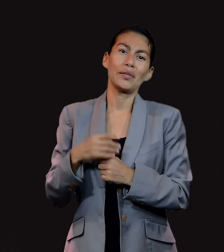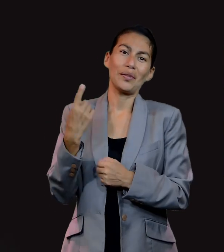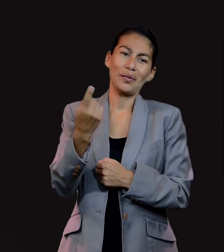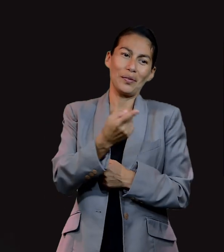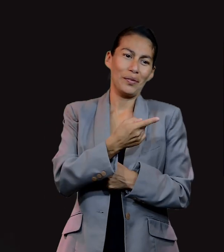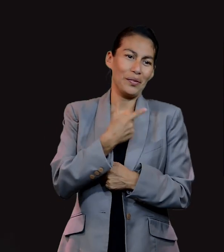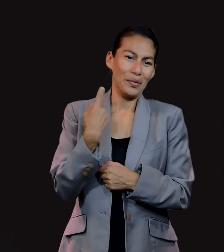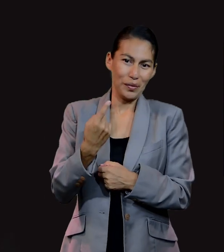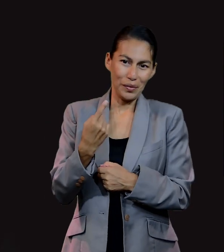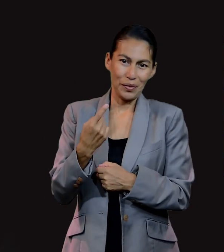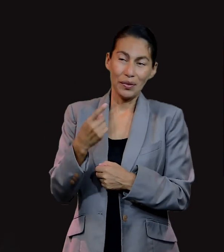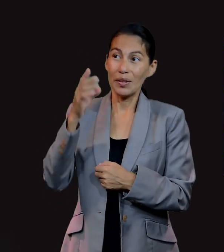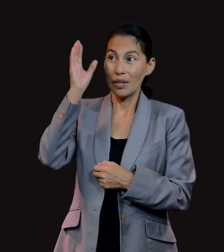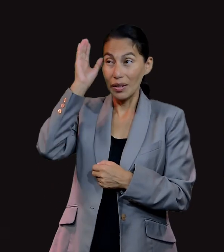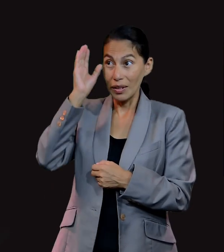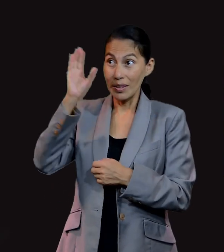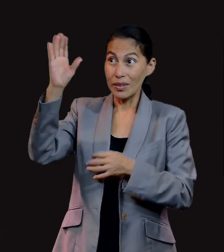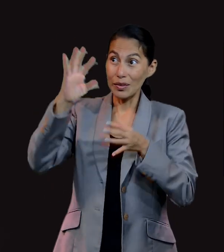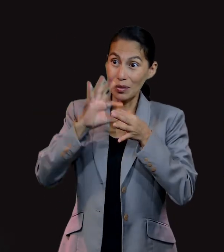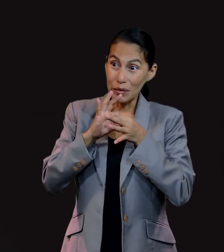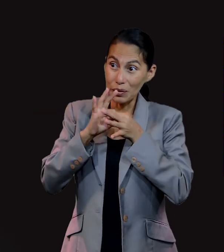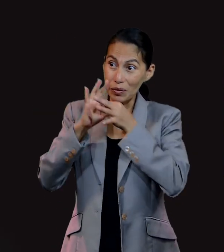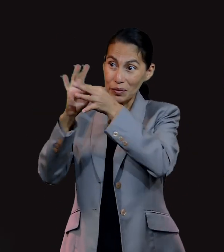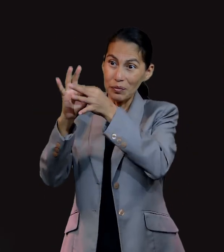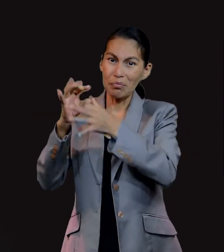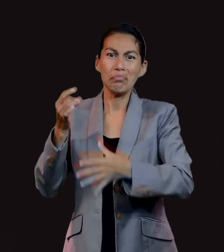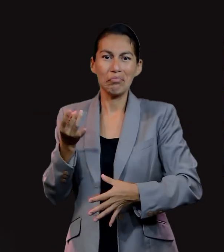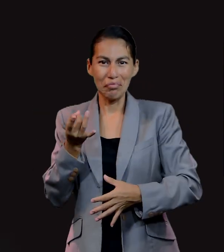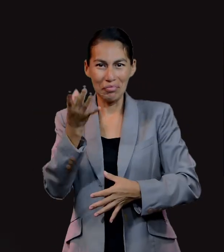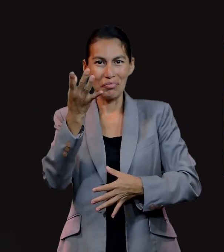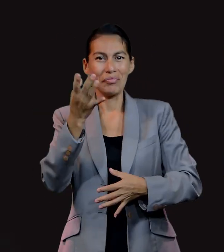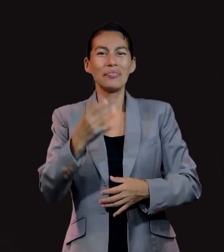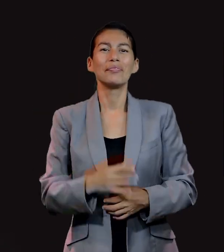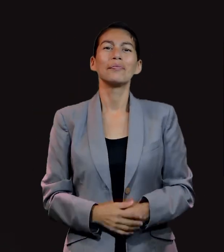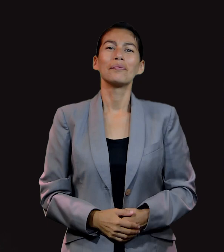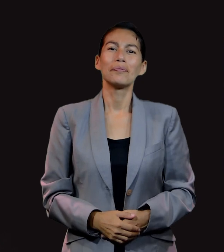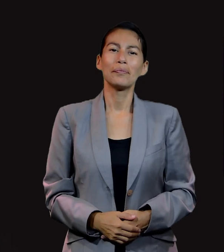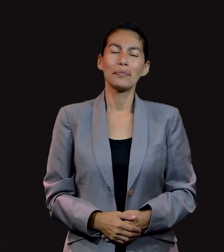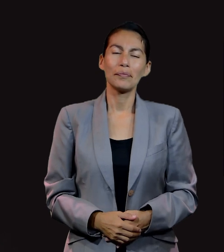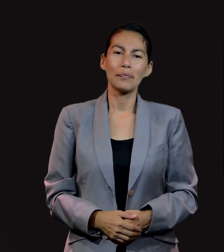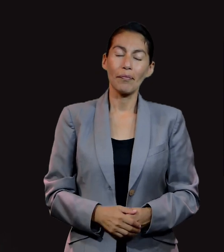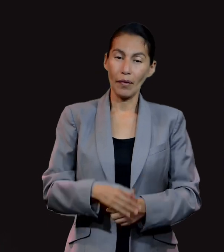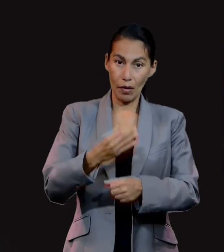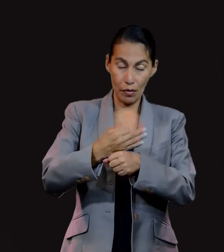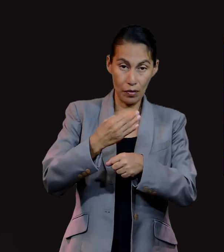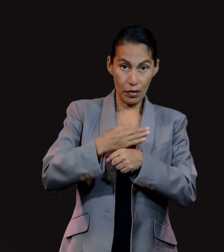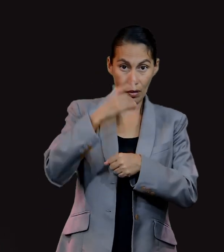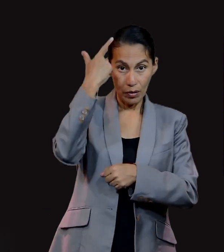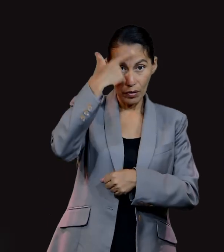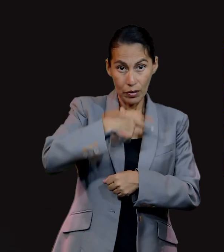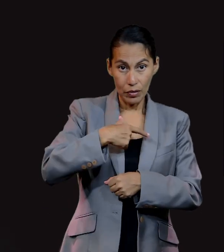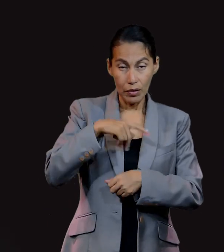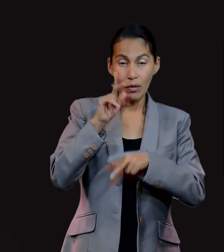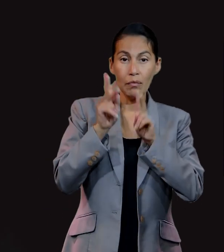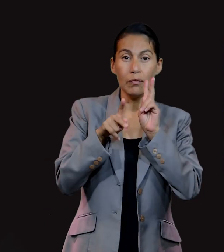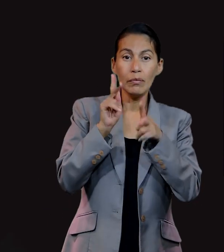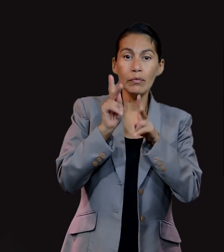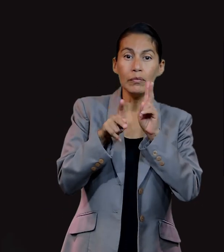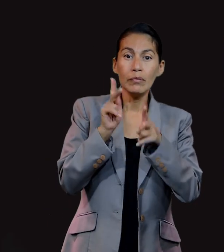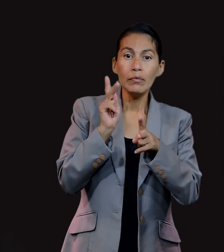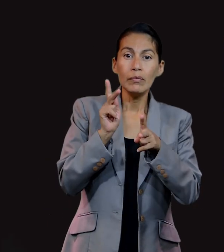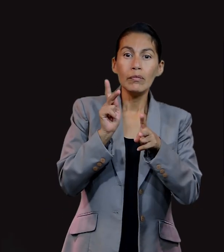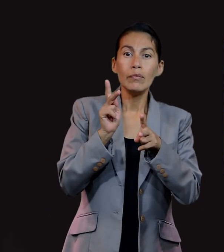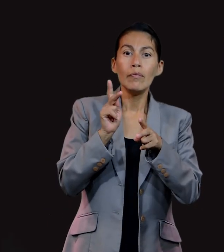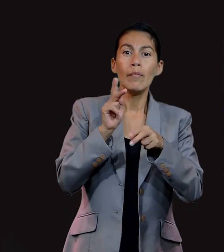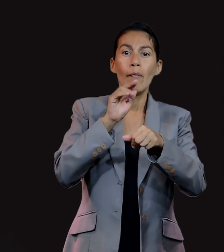para que podamos ser en Cristo más que vencedores. Esta noche vamos